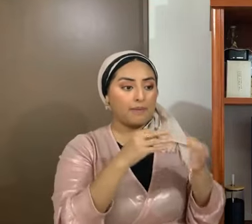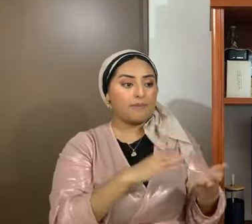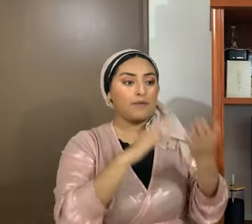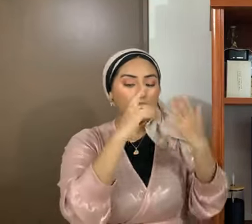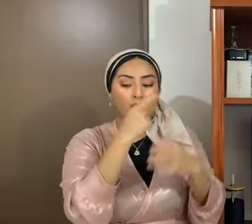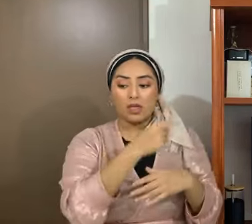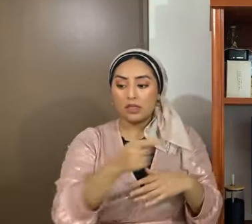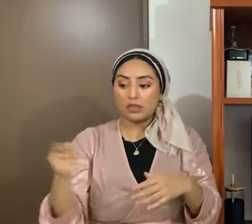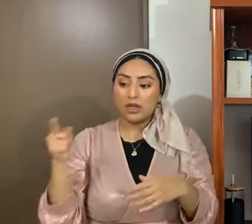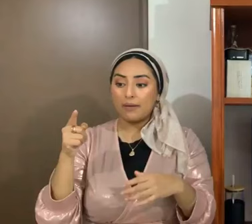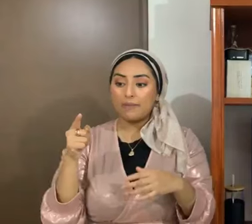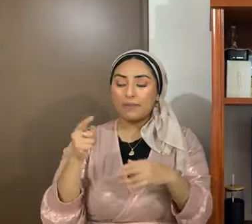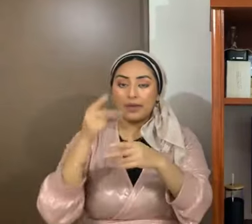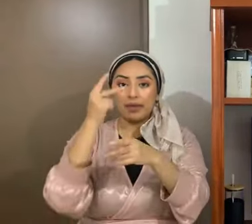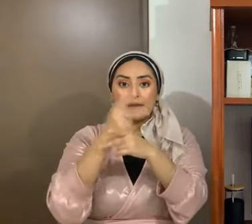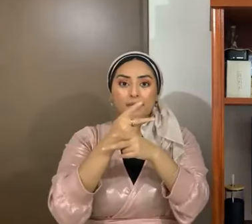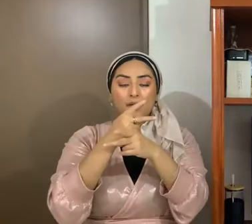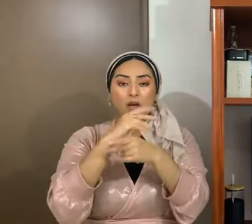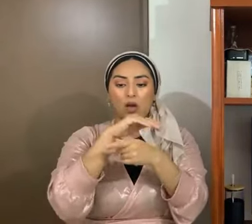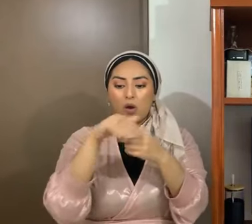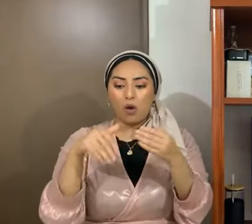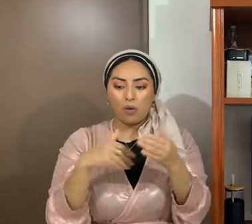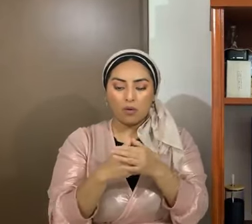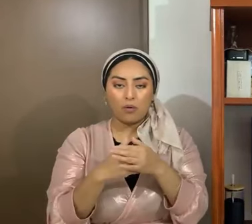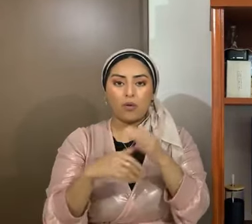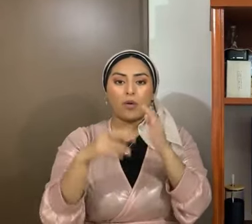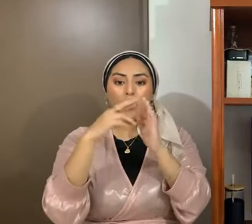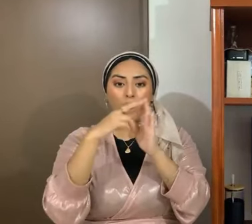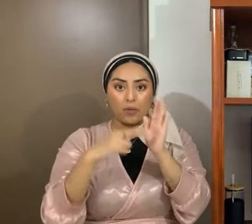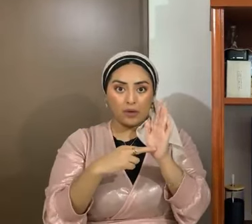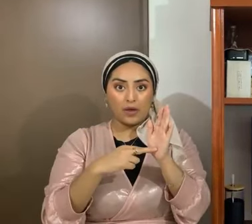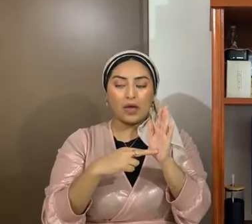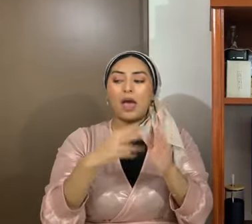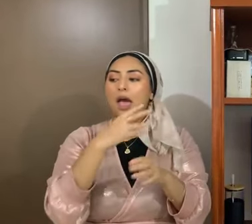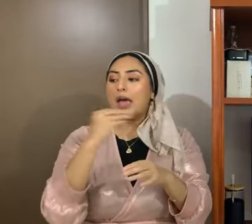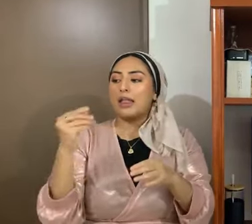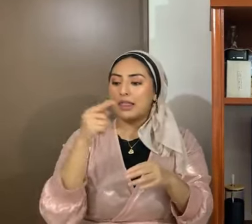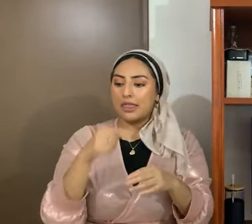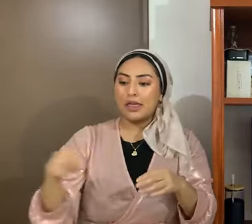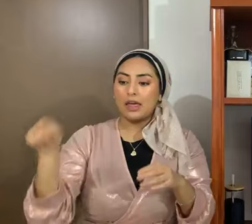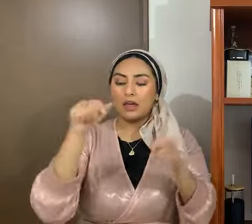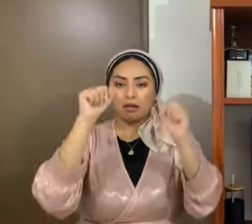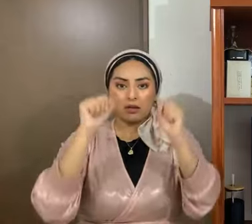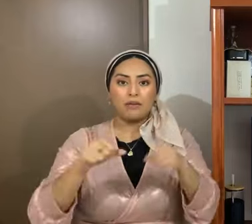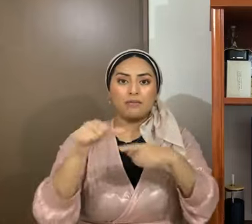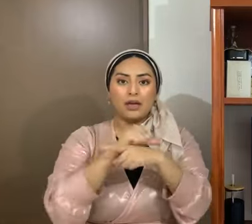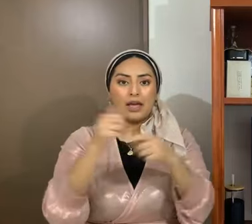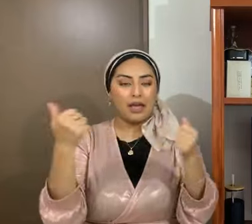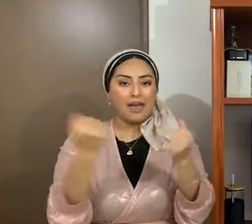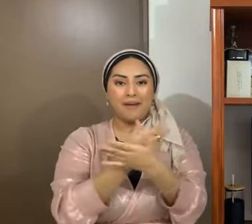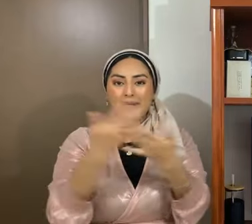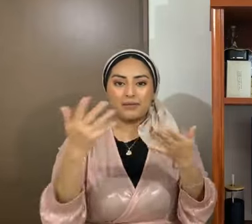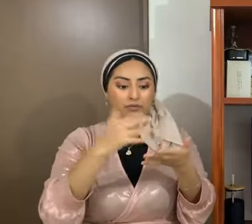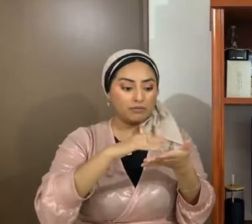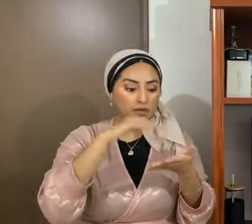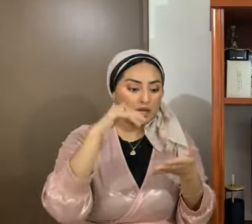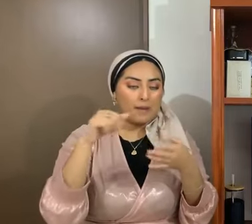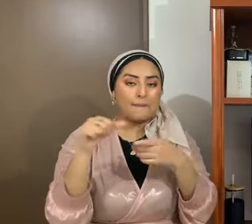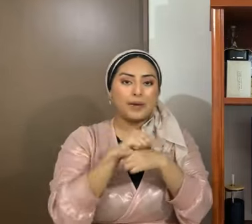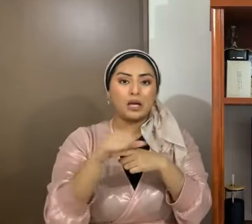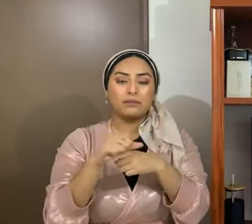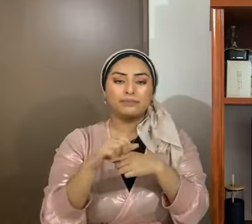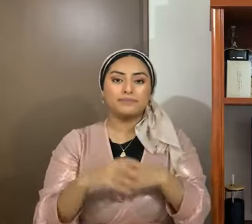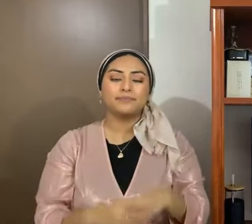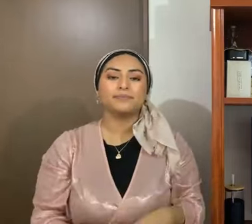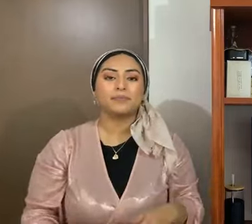ojos, para que guarden toda su forma y todas sus reglas, y las pongan por obra. Todo lo que estudiamos hay que llevarlo por obra.